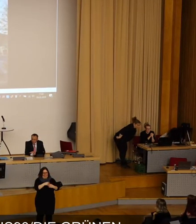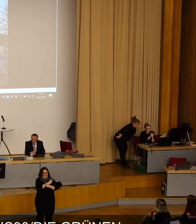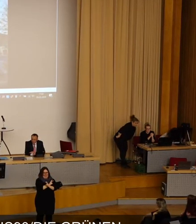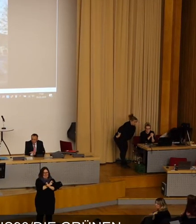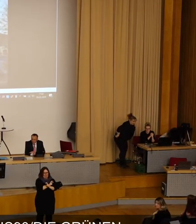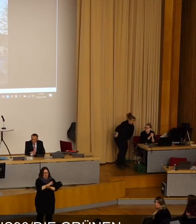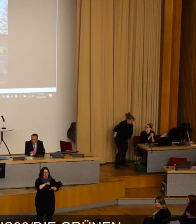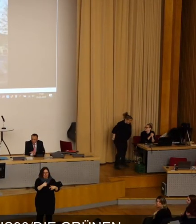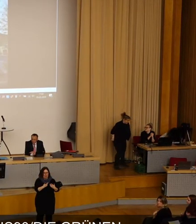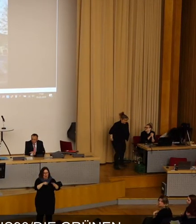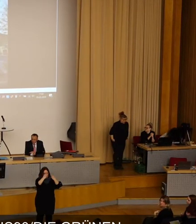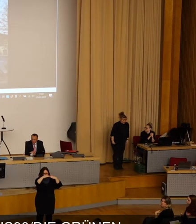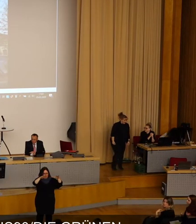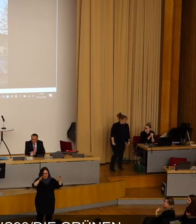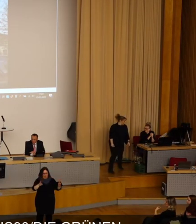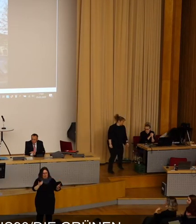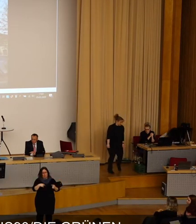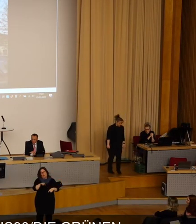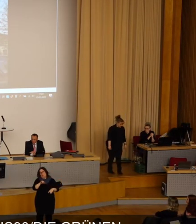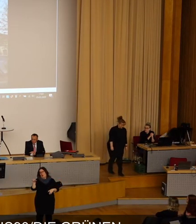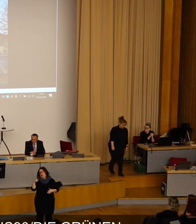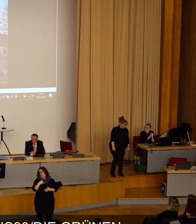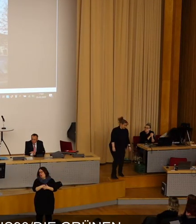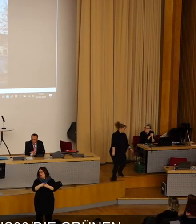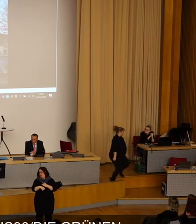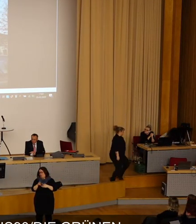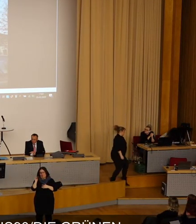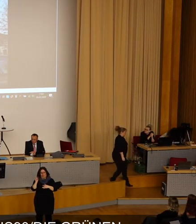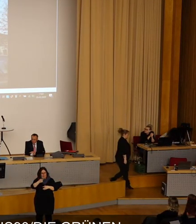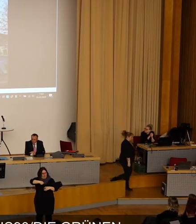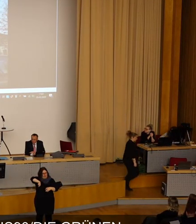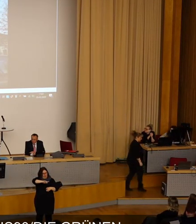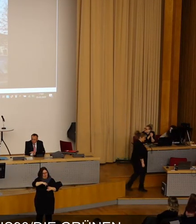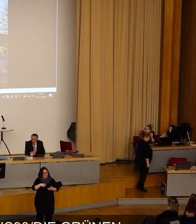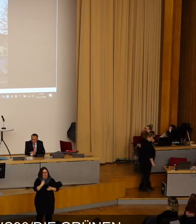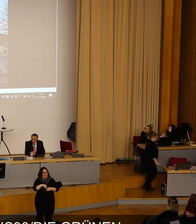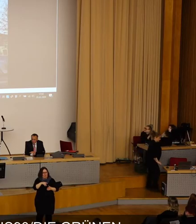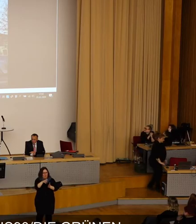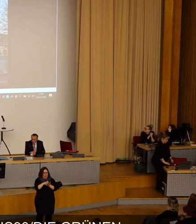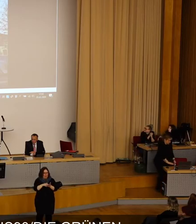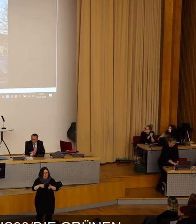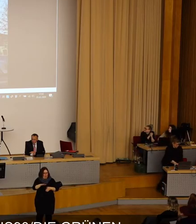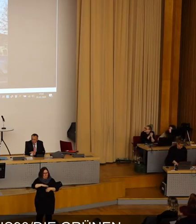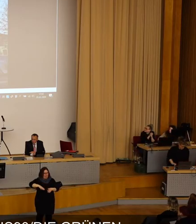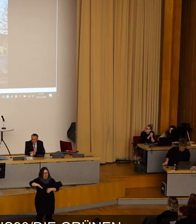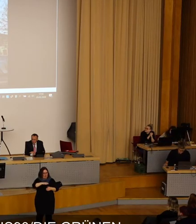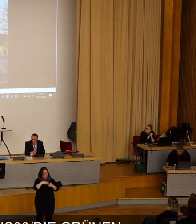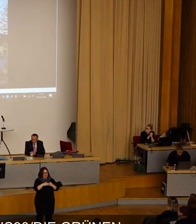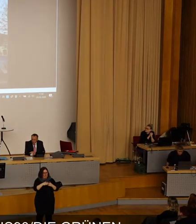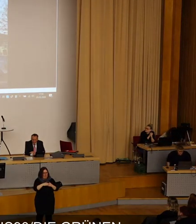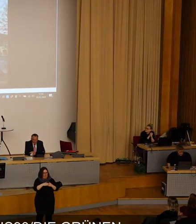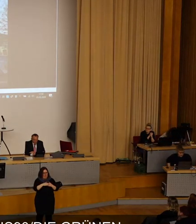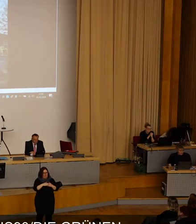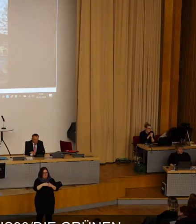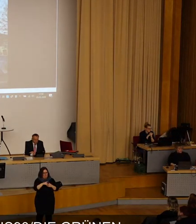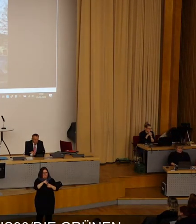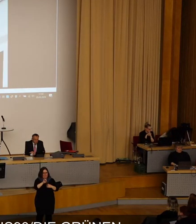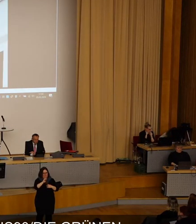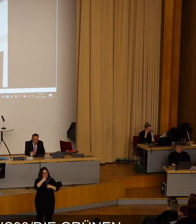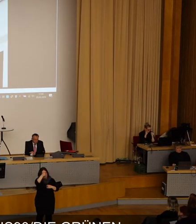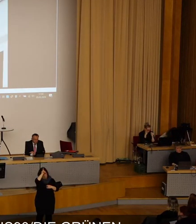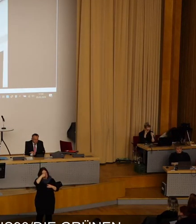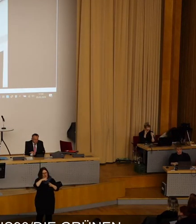mit Satteldach. Wir haben das, hier haben wir lange gekämpft, auch in den Runden am Körnerplatz neben der Bismarck-Villa, wo jetzt dieses Gebäude